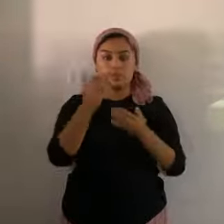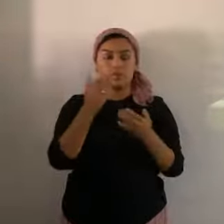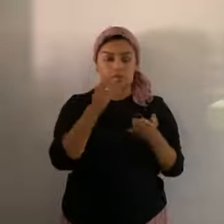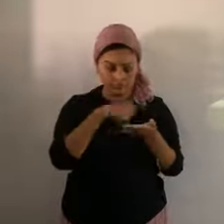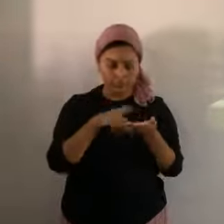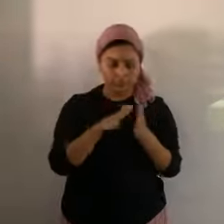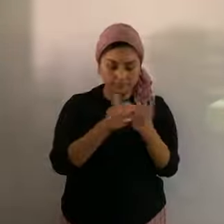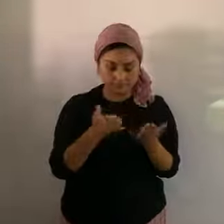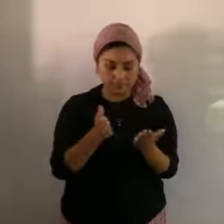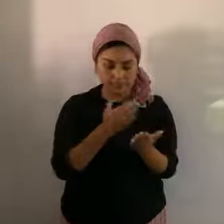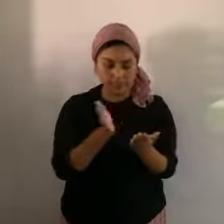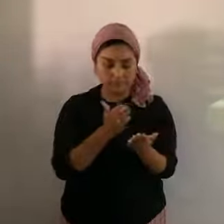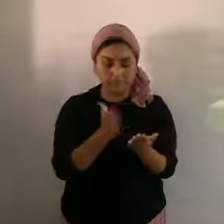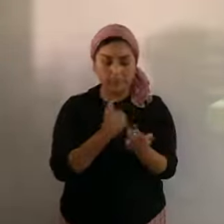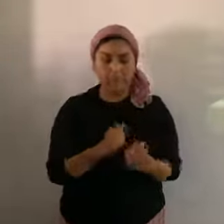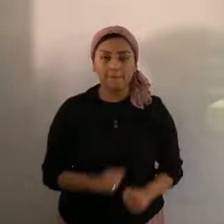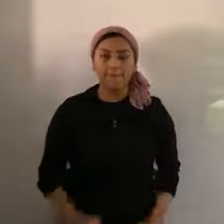allá, amados.